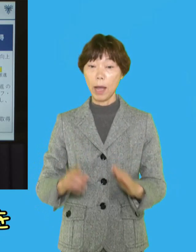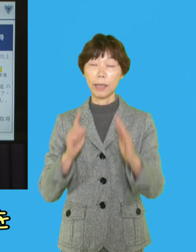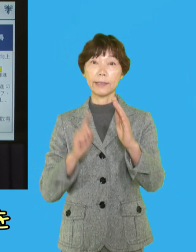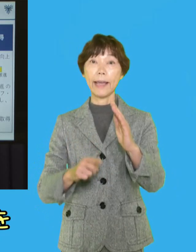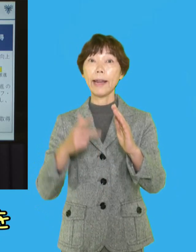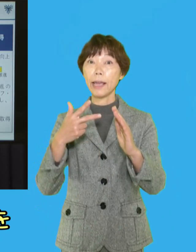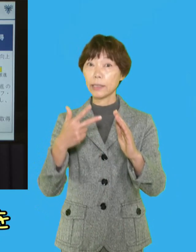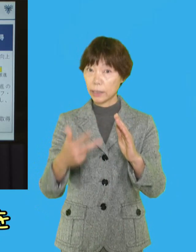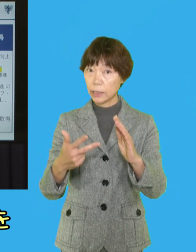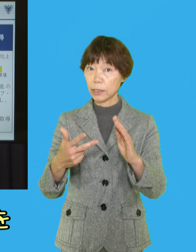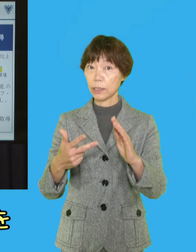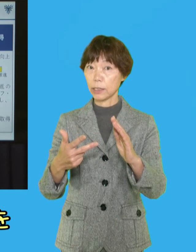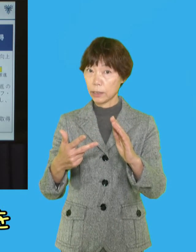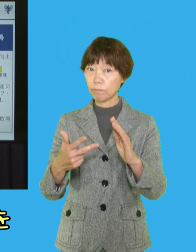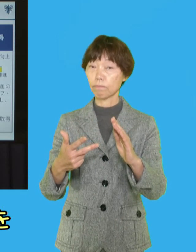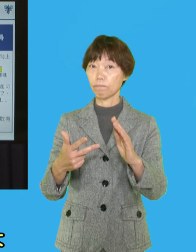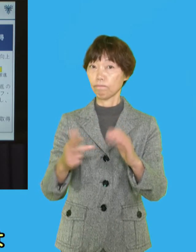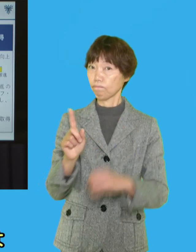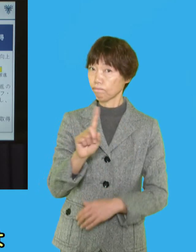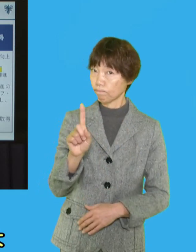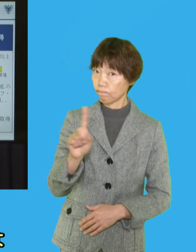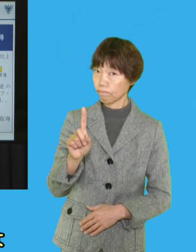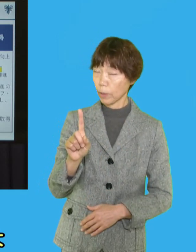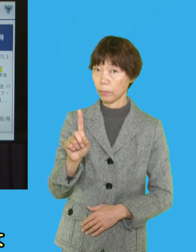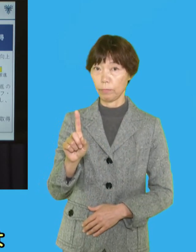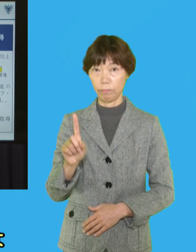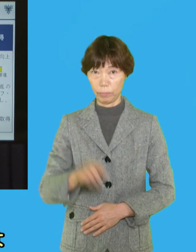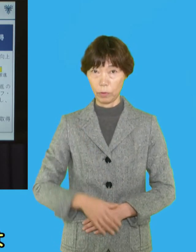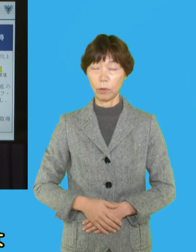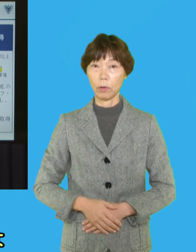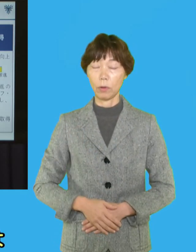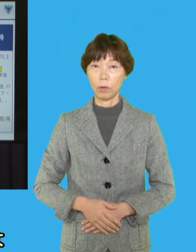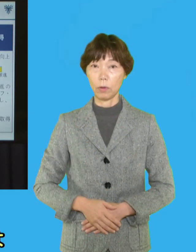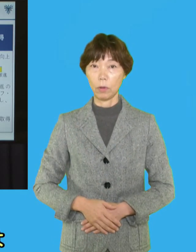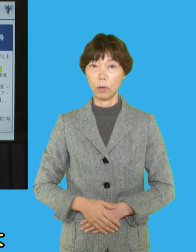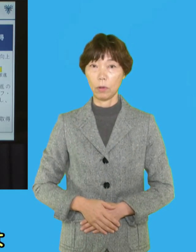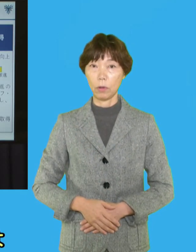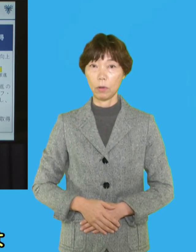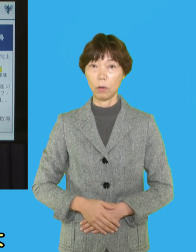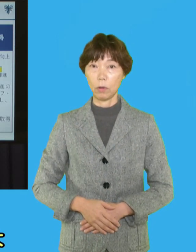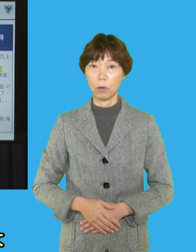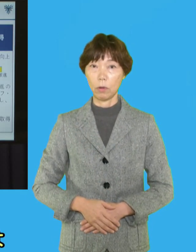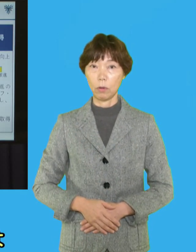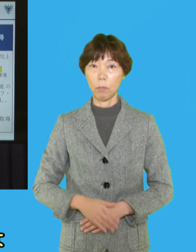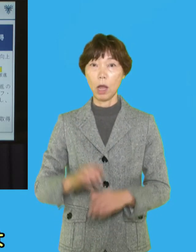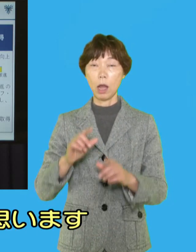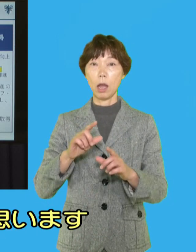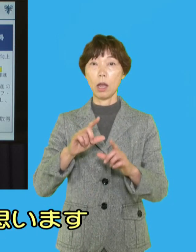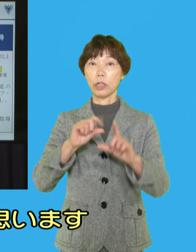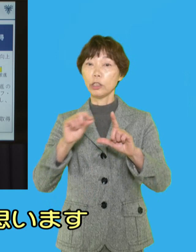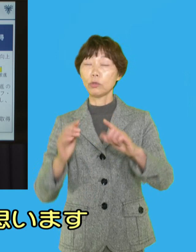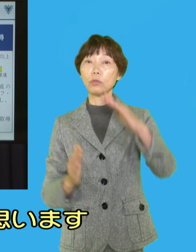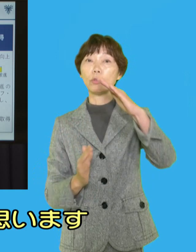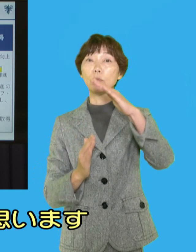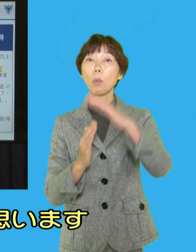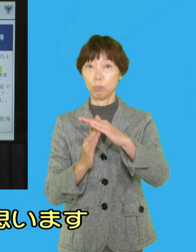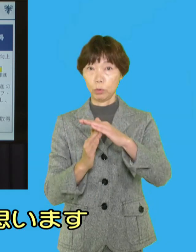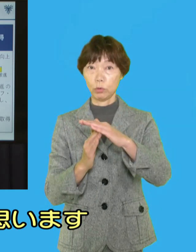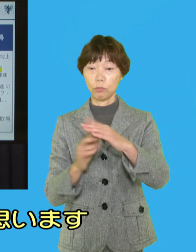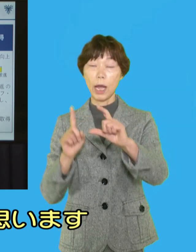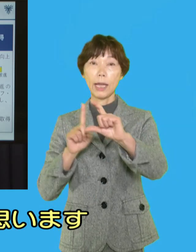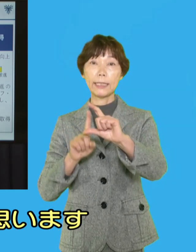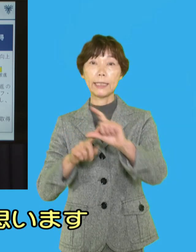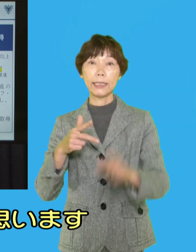を確認をしますと、一番この育休の取得率が高いのは確か千葉市さんだった